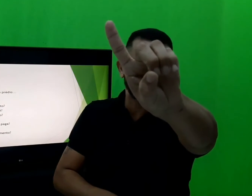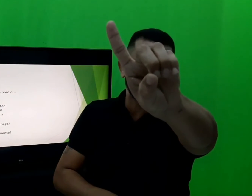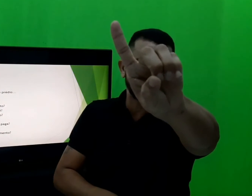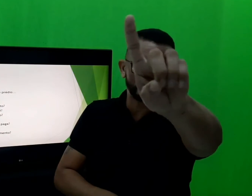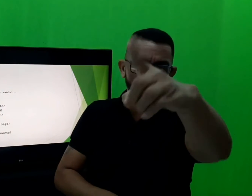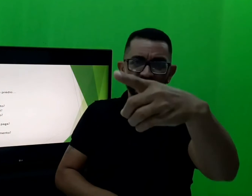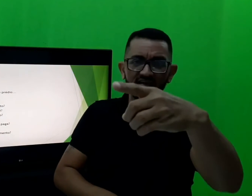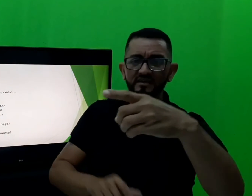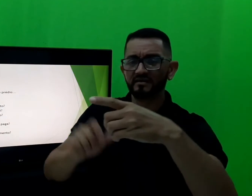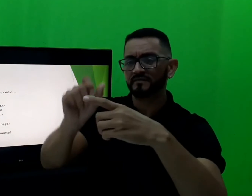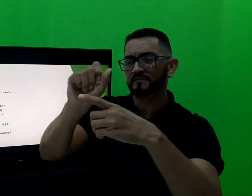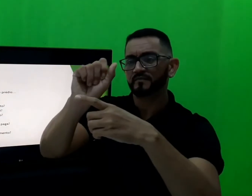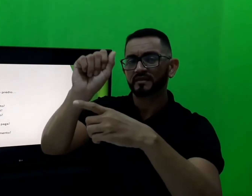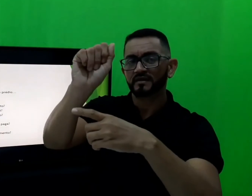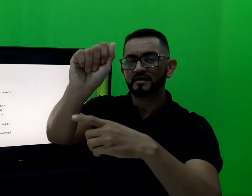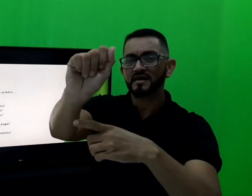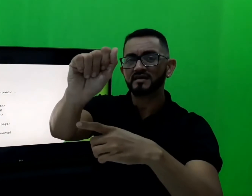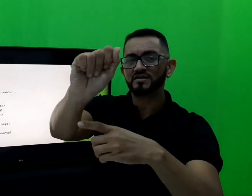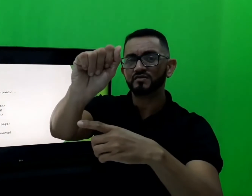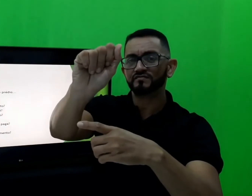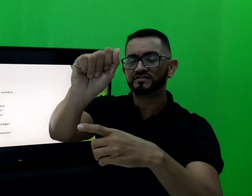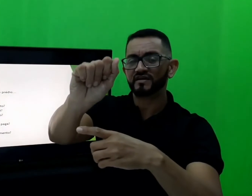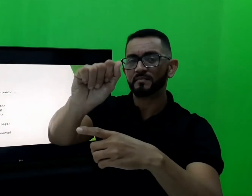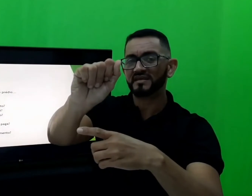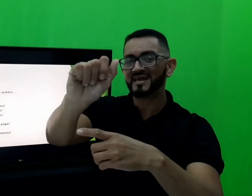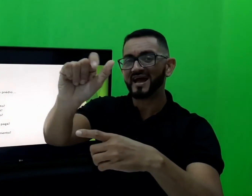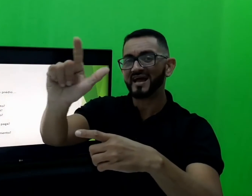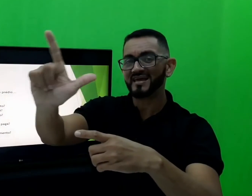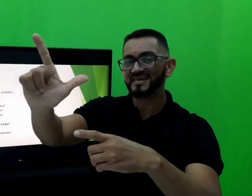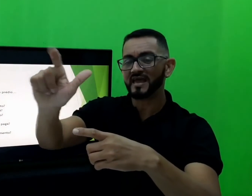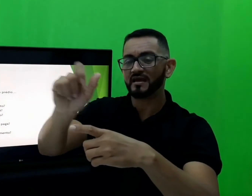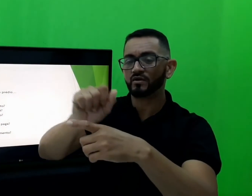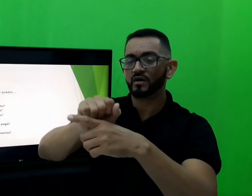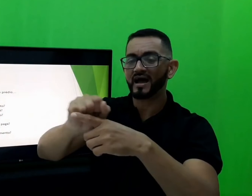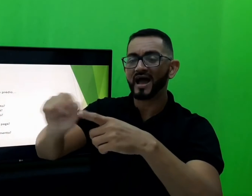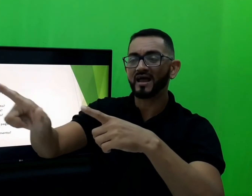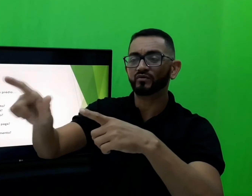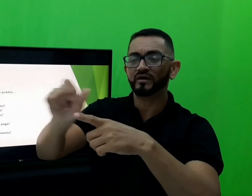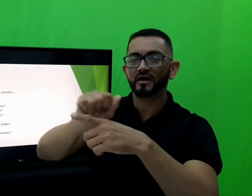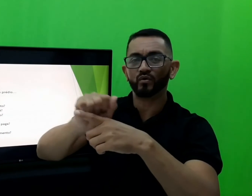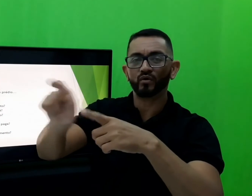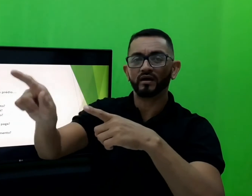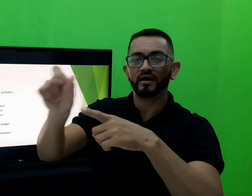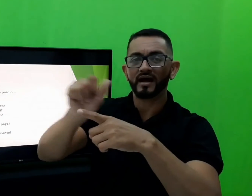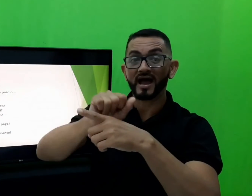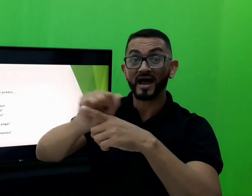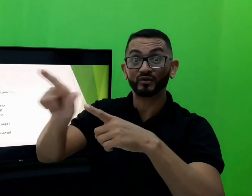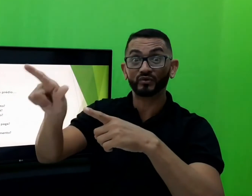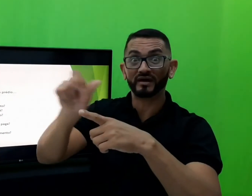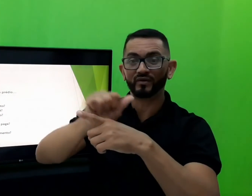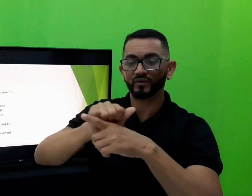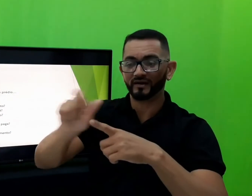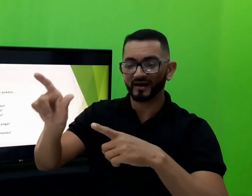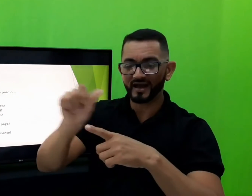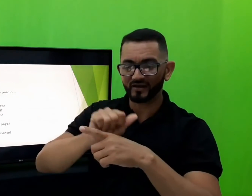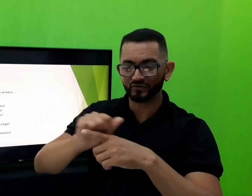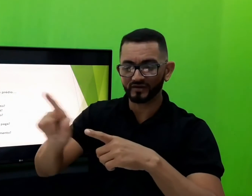dizer que seja em D. E aqui, ó, você vai abrir em A e L, ó. Aluguel, aluguel,